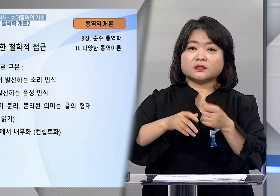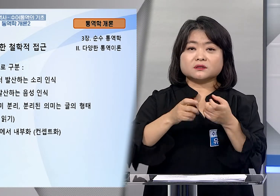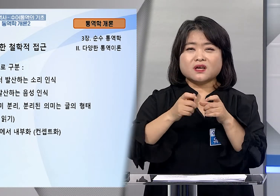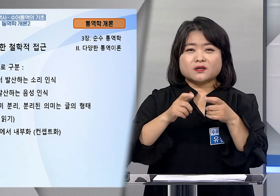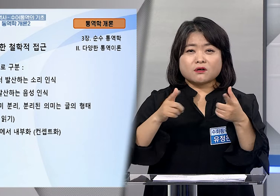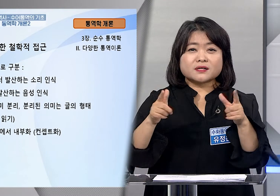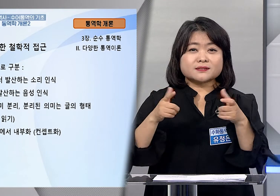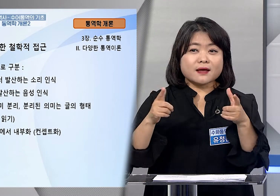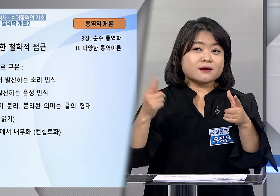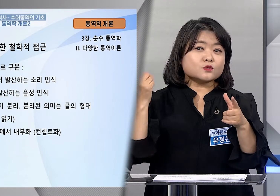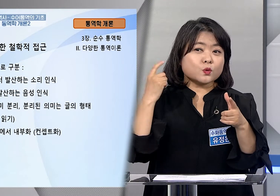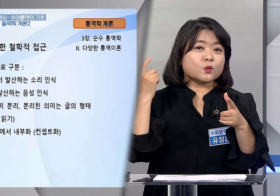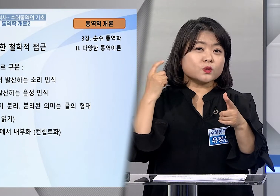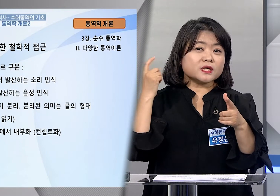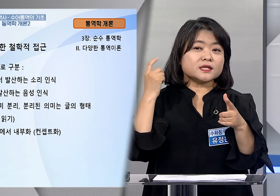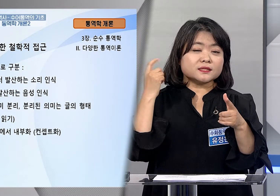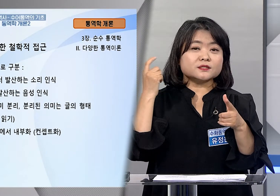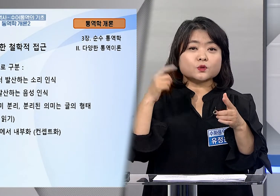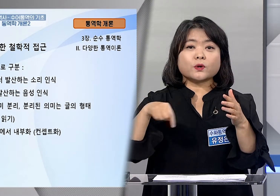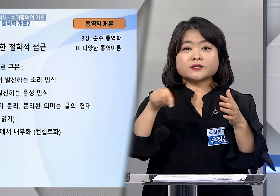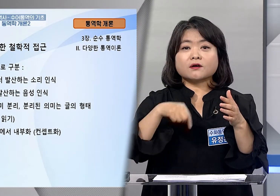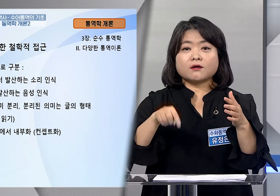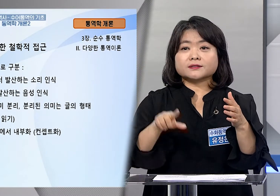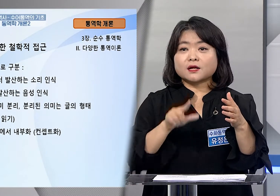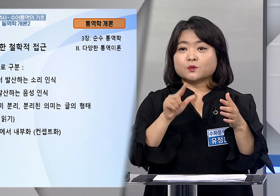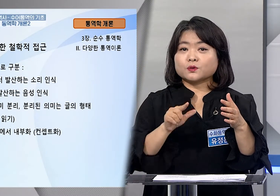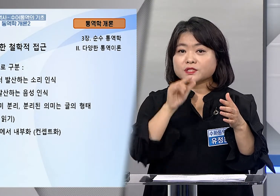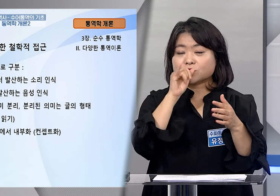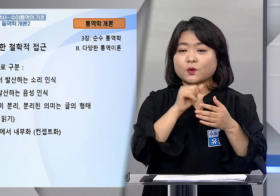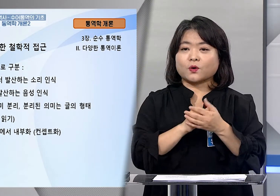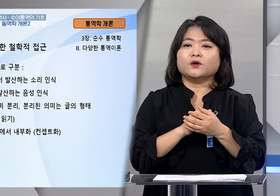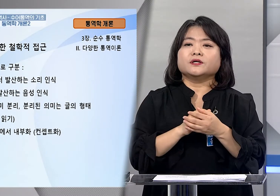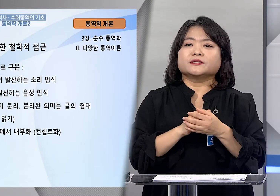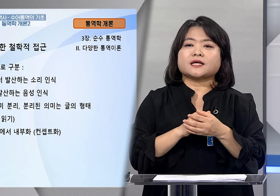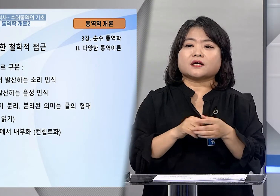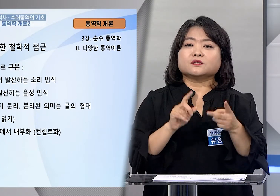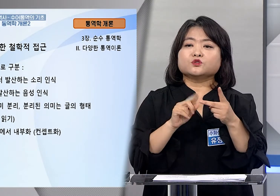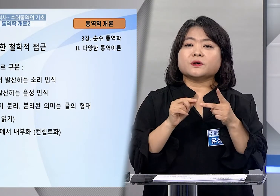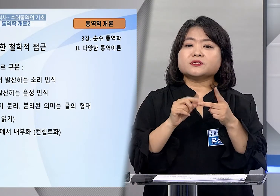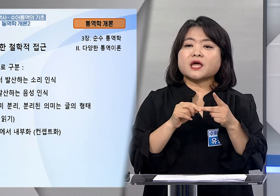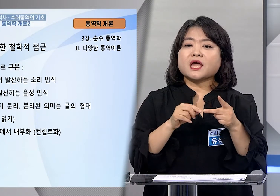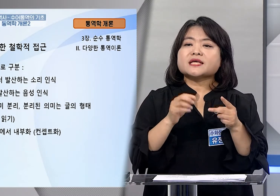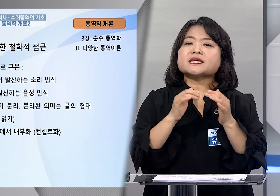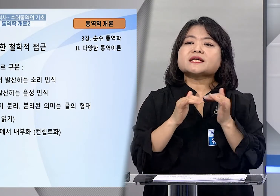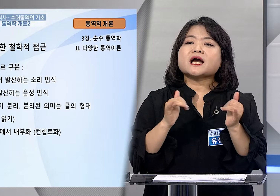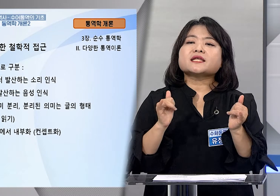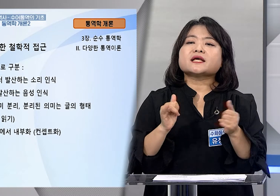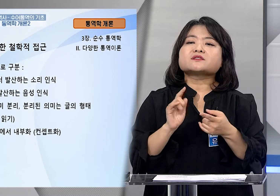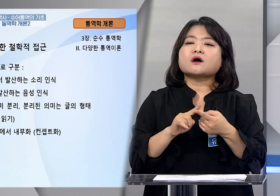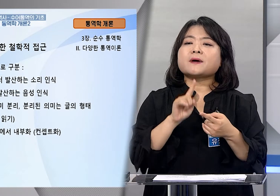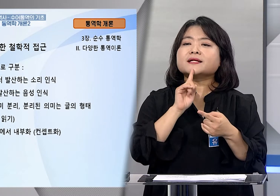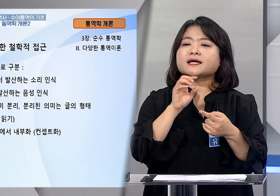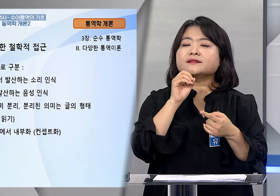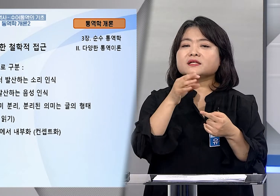여러 가지 다양한 소리들 속에서 살고 있죠. 그리고 두 번째, 인간에게서 발산되는